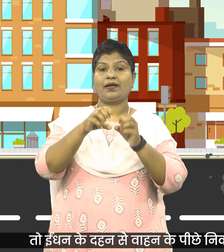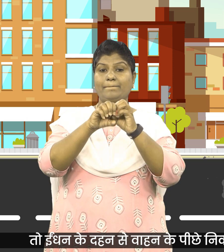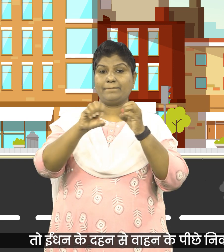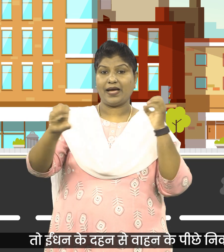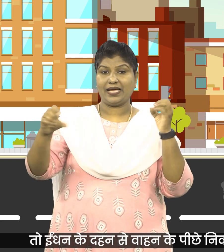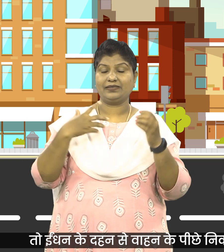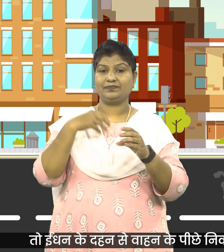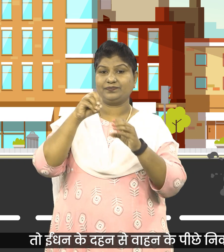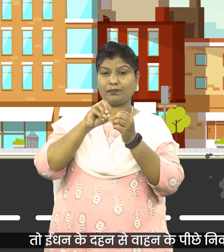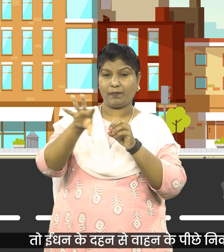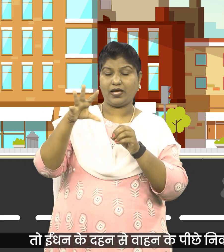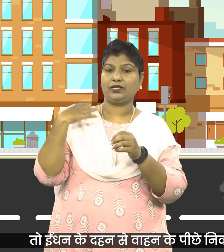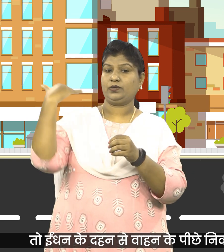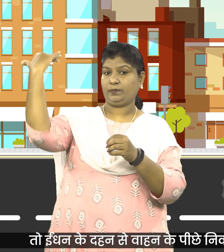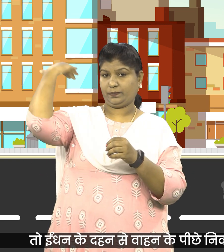हैं।